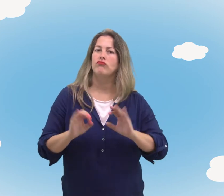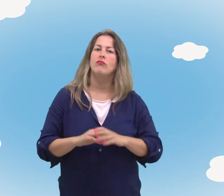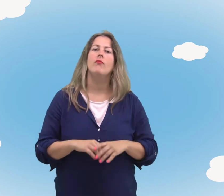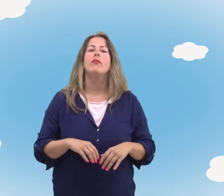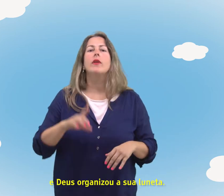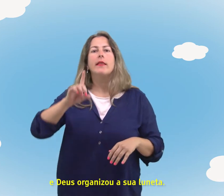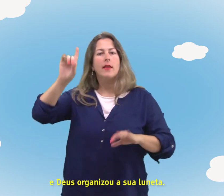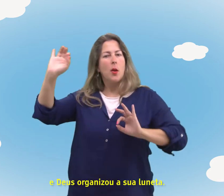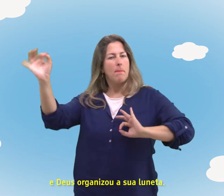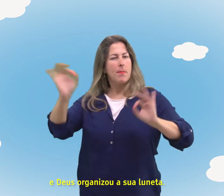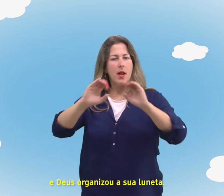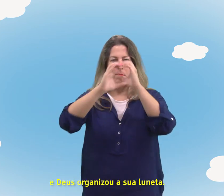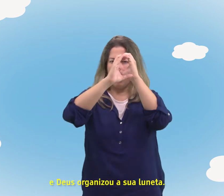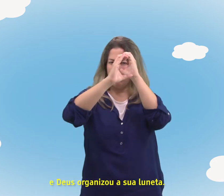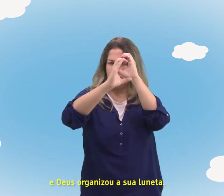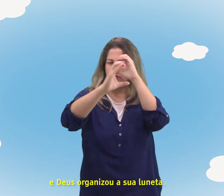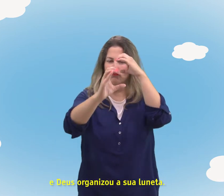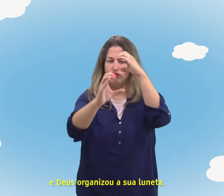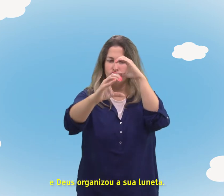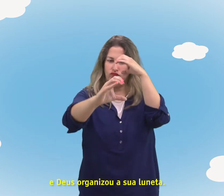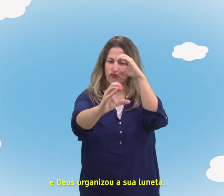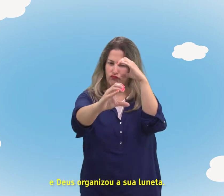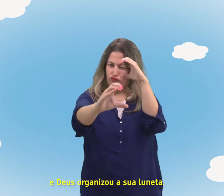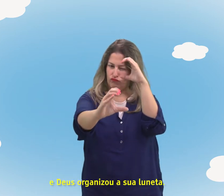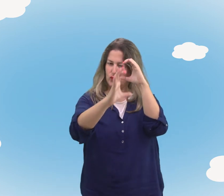e deus organizou os alunos nesta